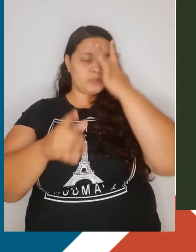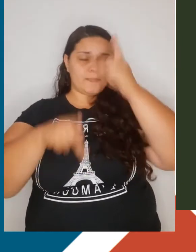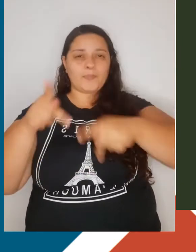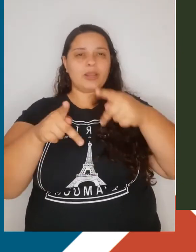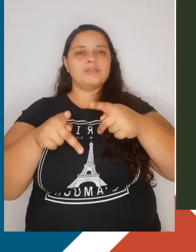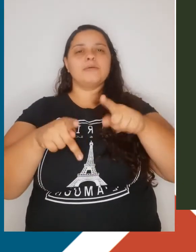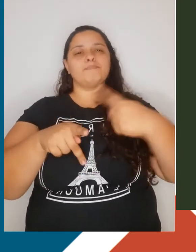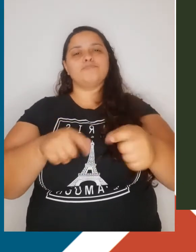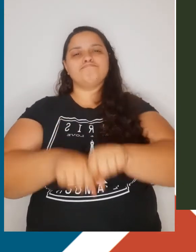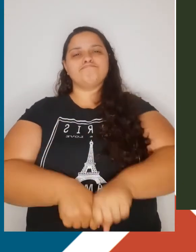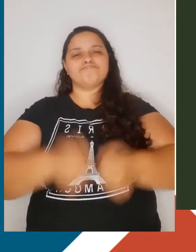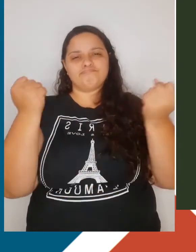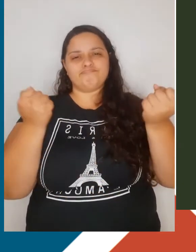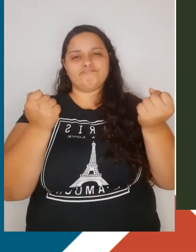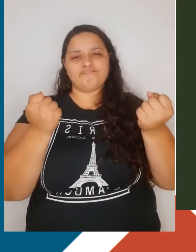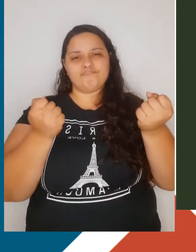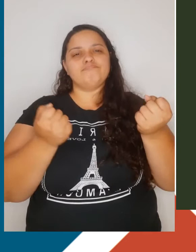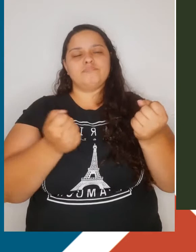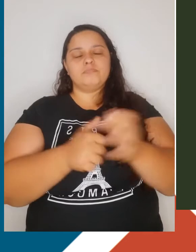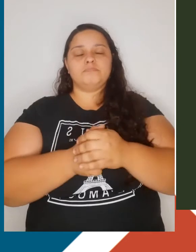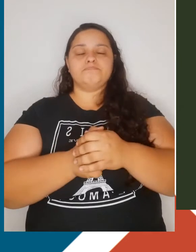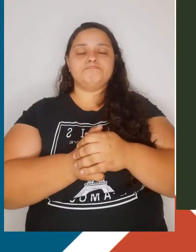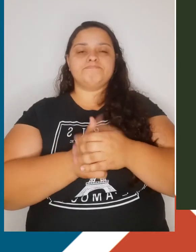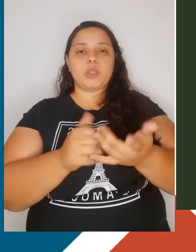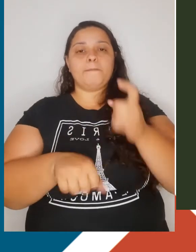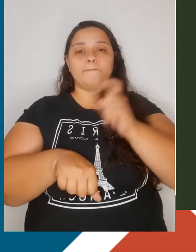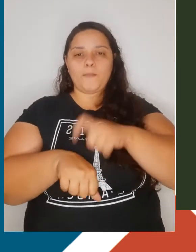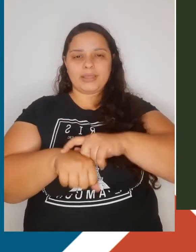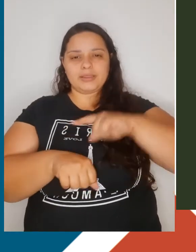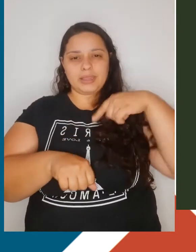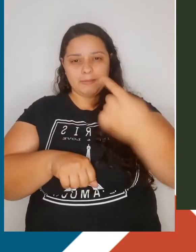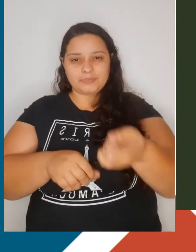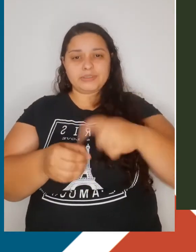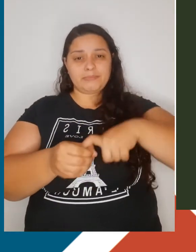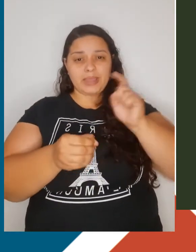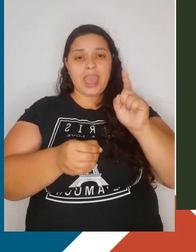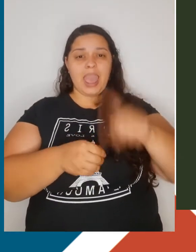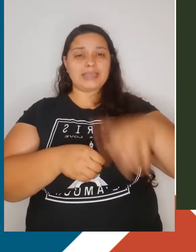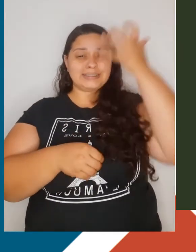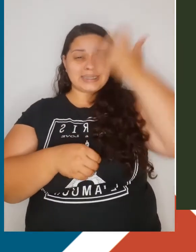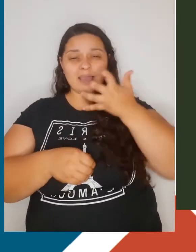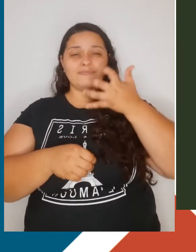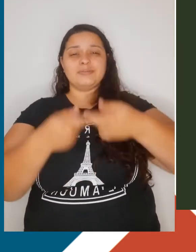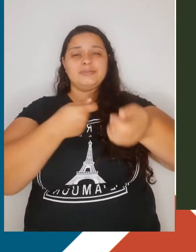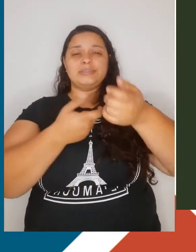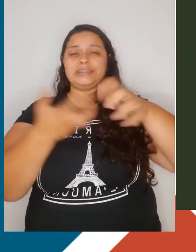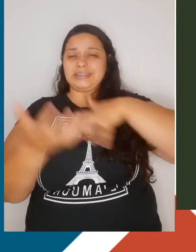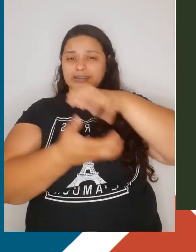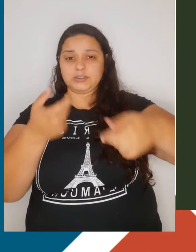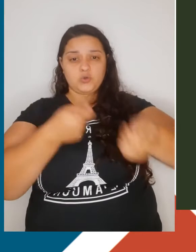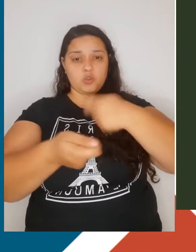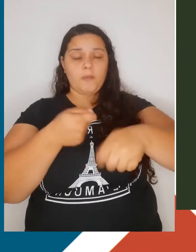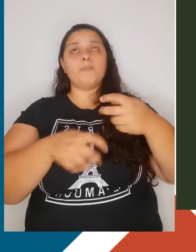fosse quebrada, o que prejudicou o bom andamento da nação. Esse momento pós-independência foi então marcado por uma grave